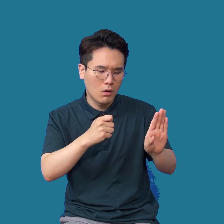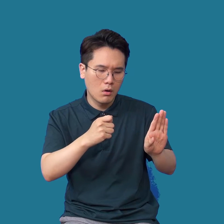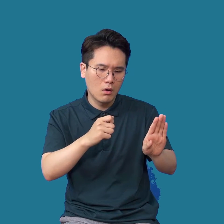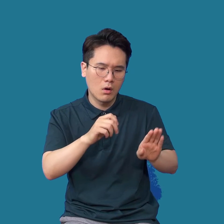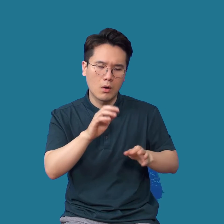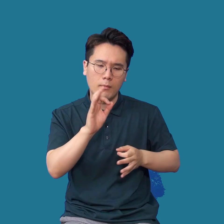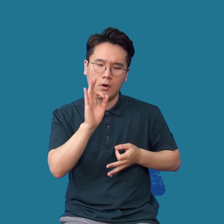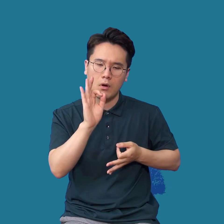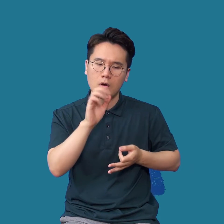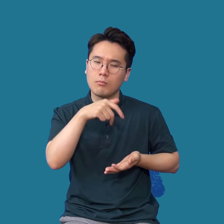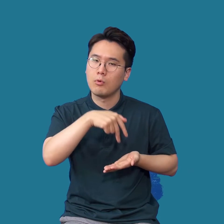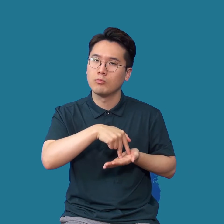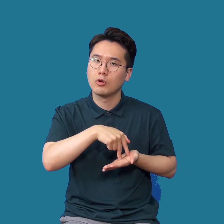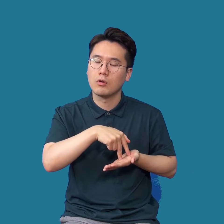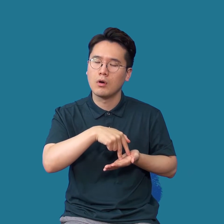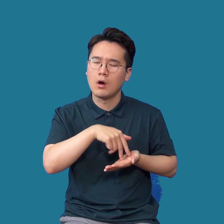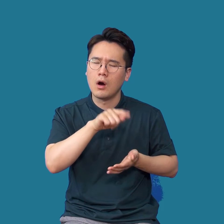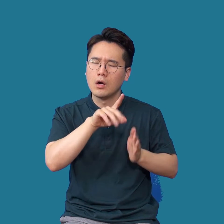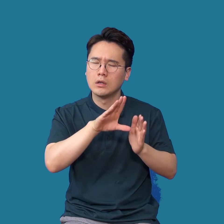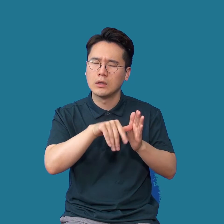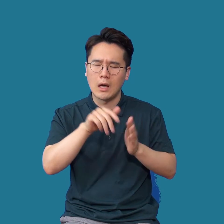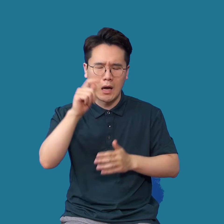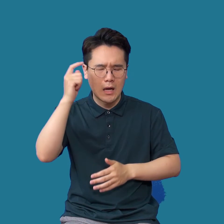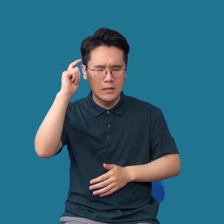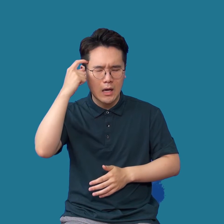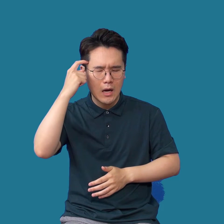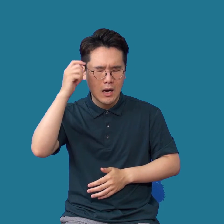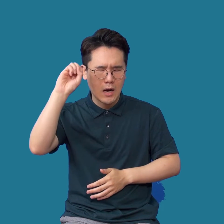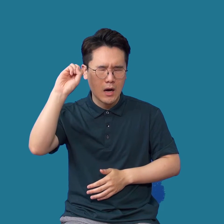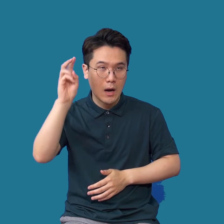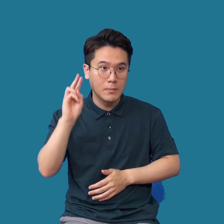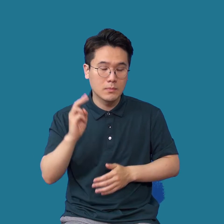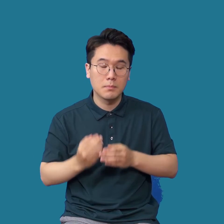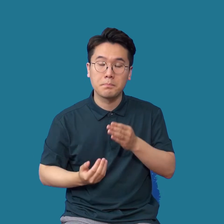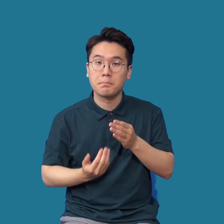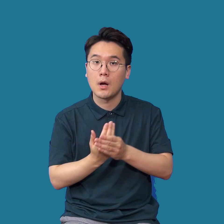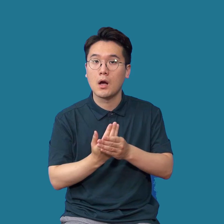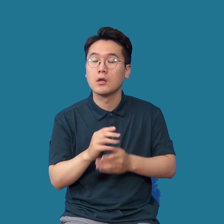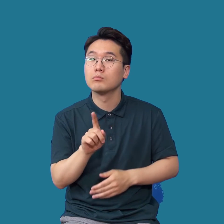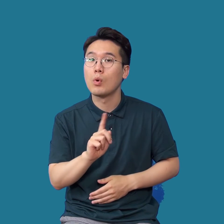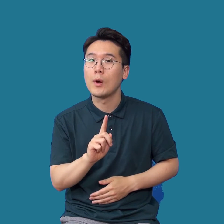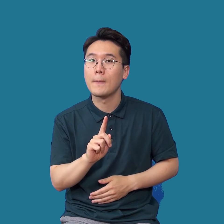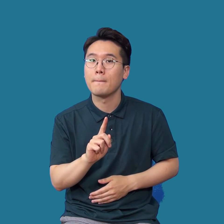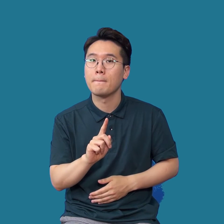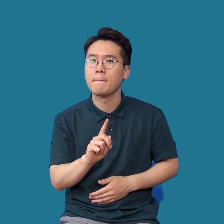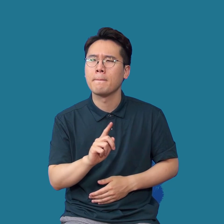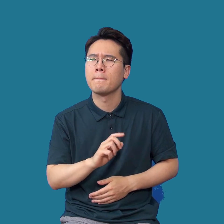불현듯이 정말 번개처럼 머리에 떠오르는 생각이 있었습니다.